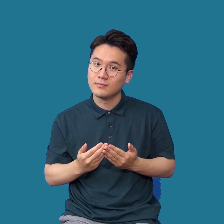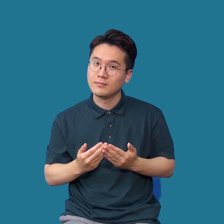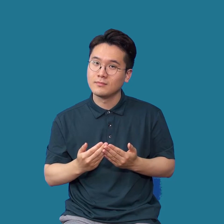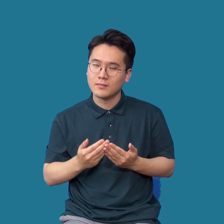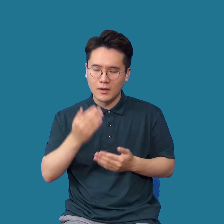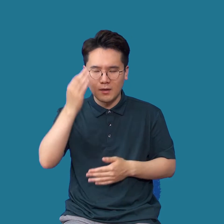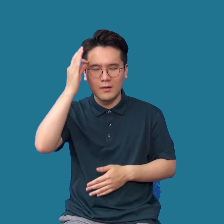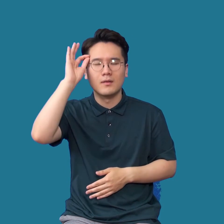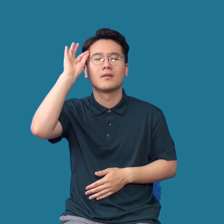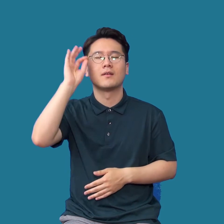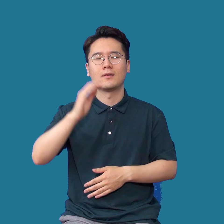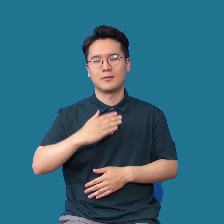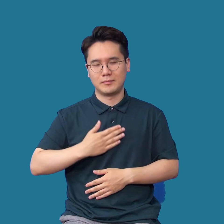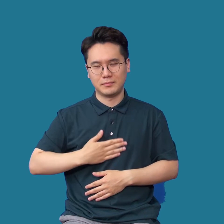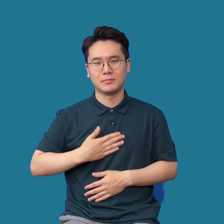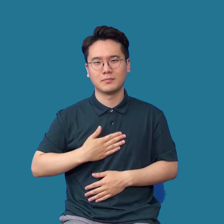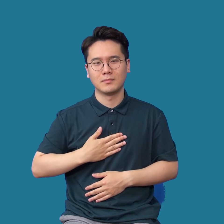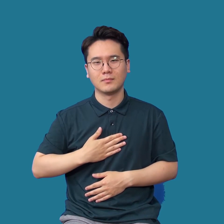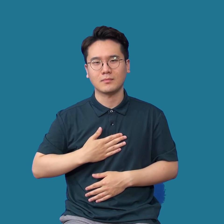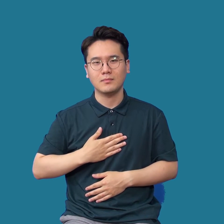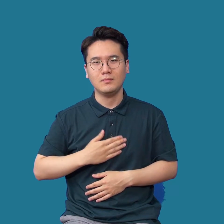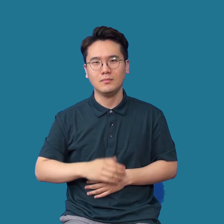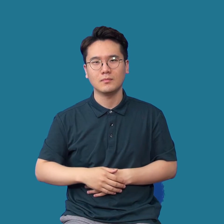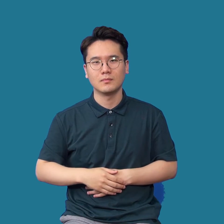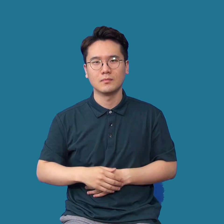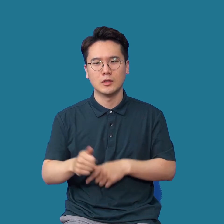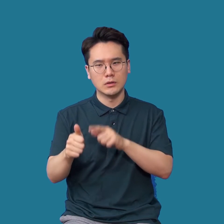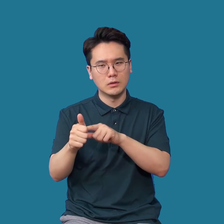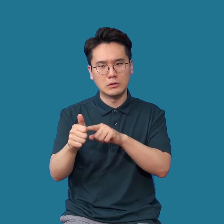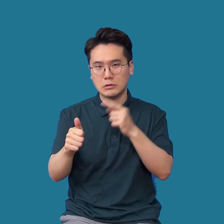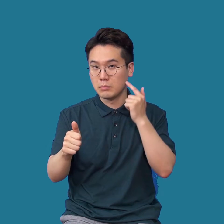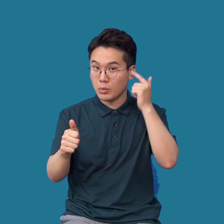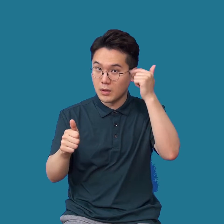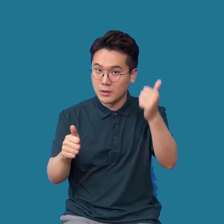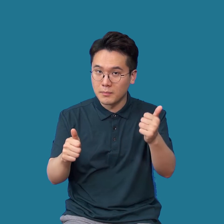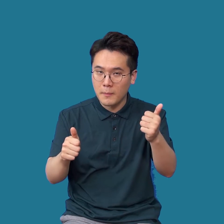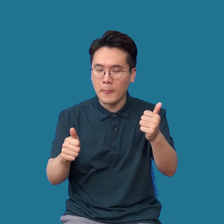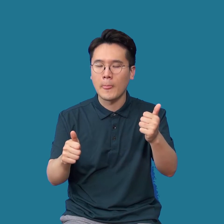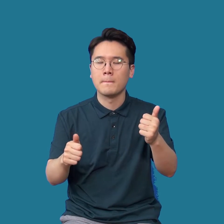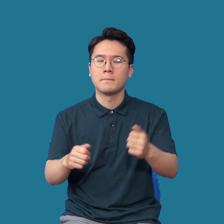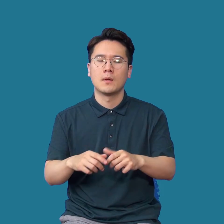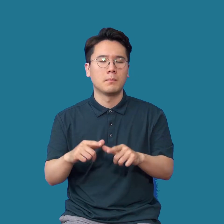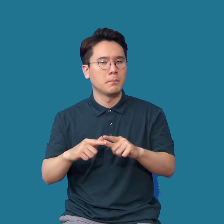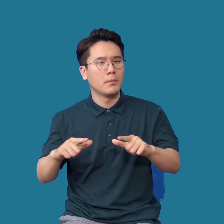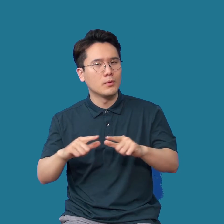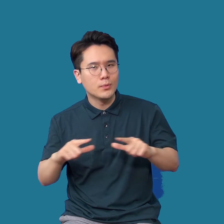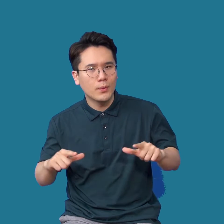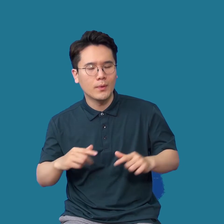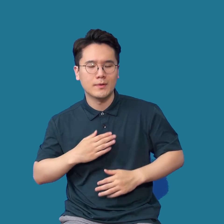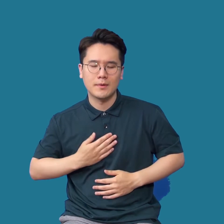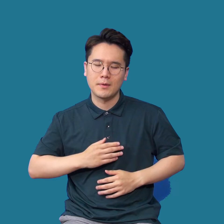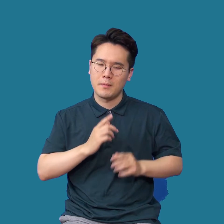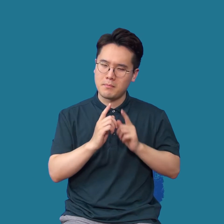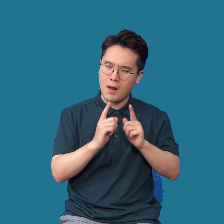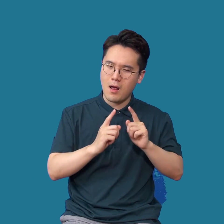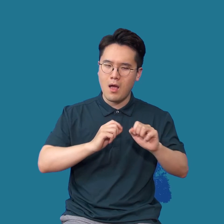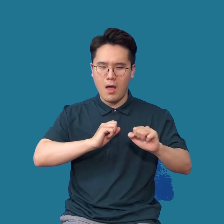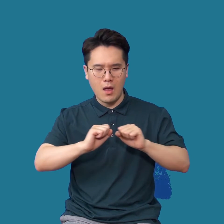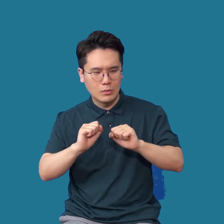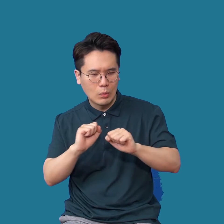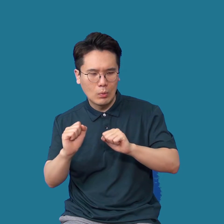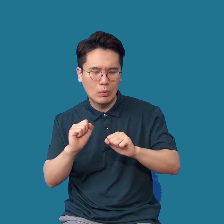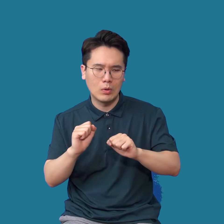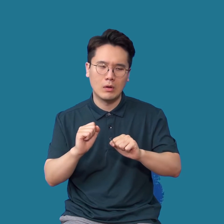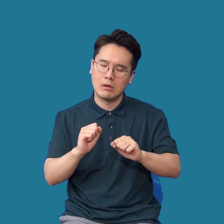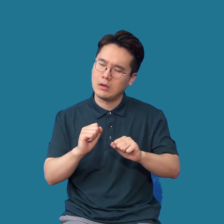이 오르티즈 목사는 평소에 자기 은행 심사가 마음에 들지 않아서 고민이 많았습니다. 나는 왜